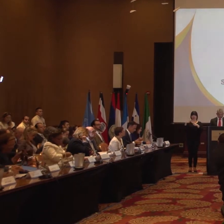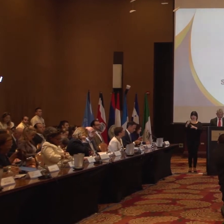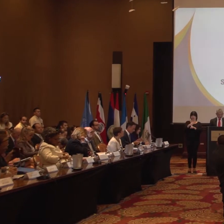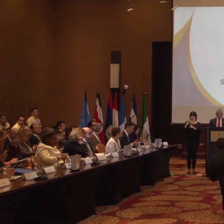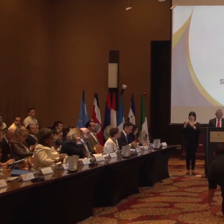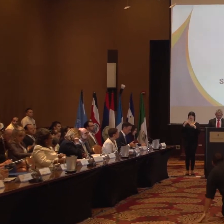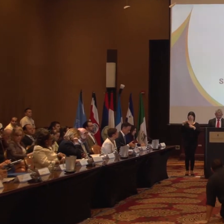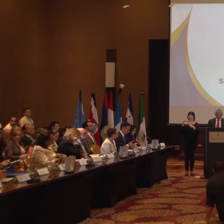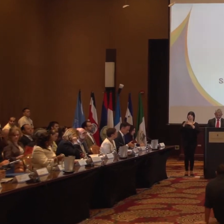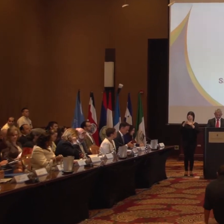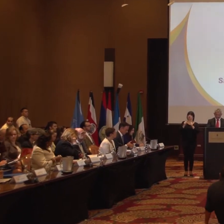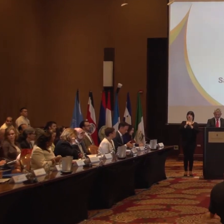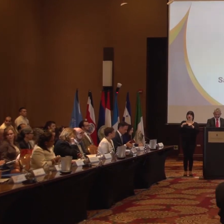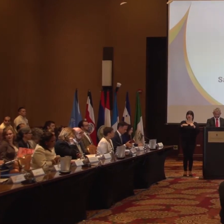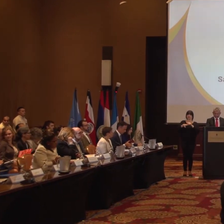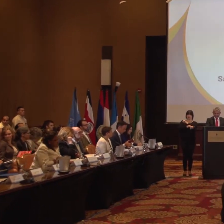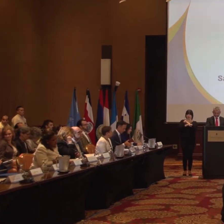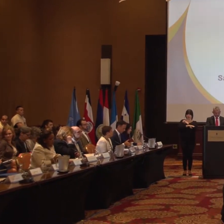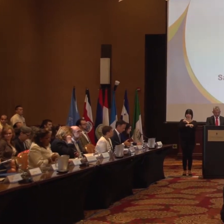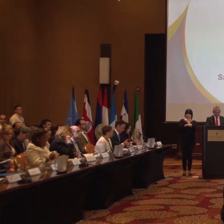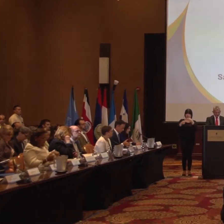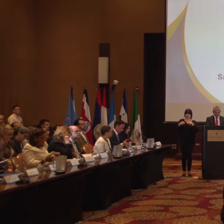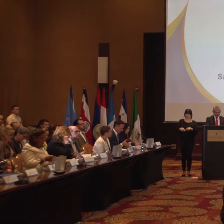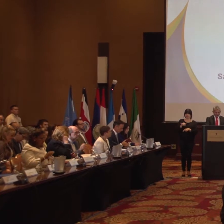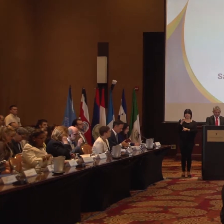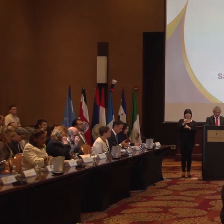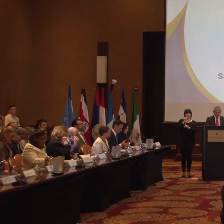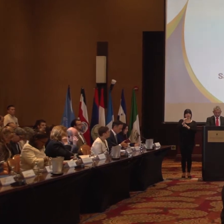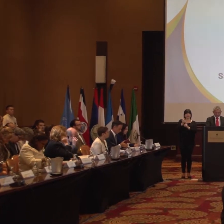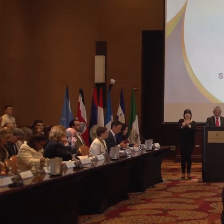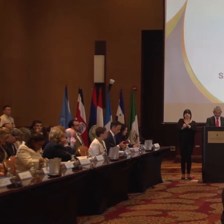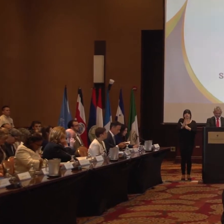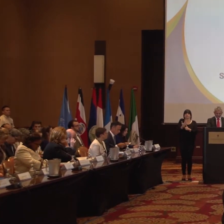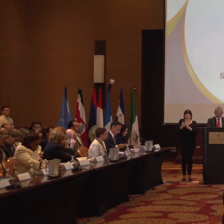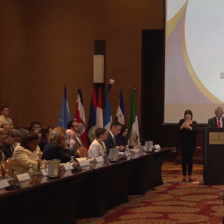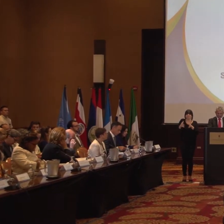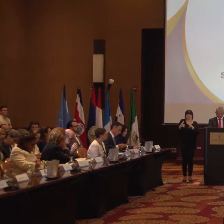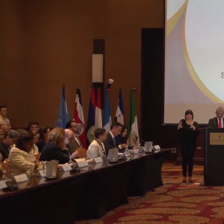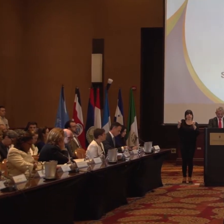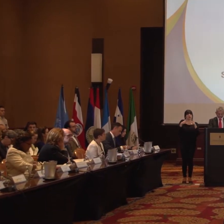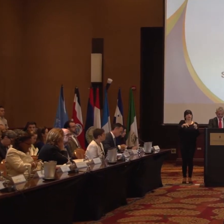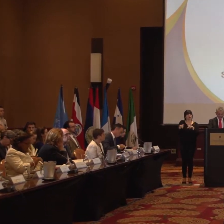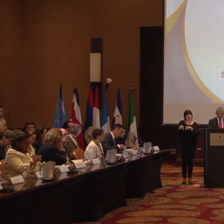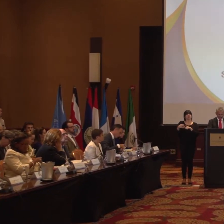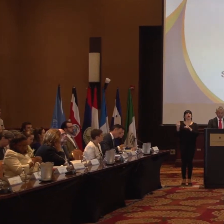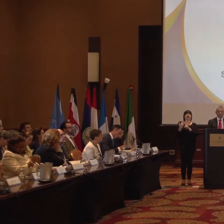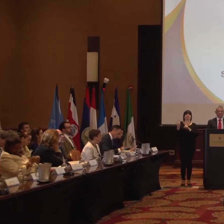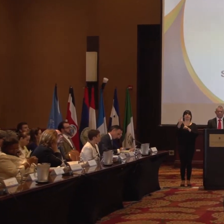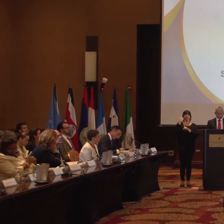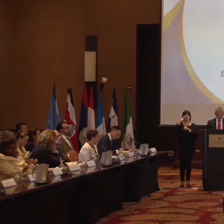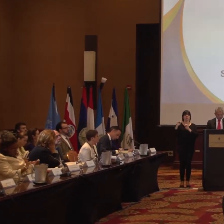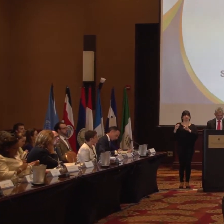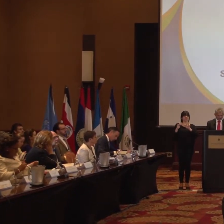muchos de ellos vinculados con acciones delictivas este fenómeno se ha generado una creciente número de personas afectadas por el